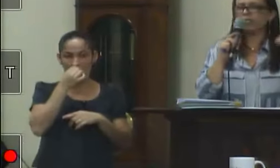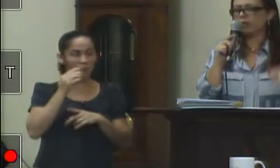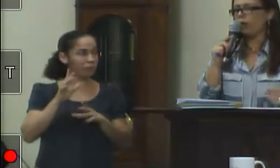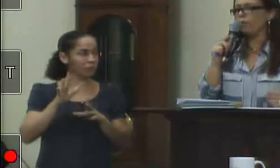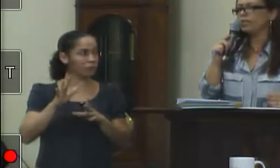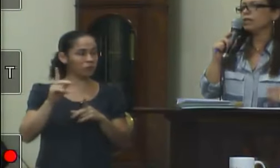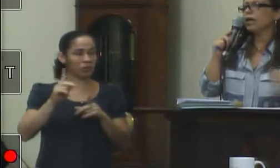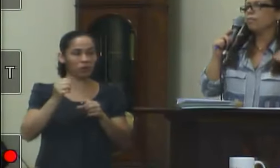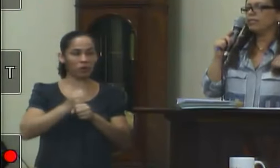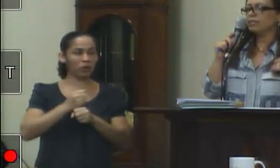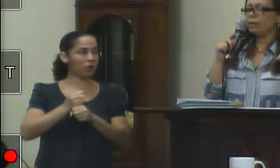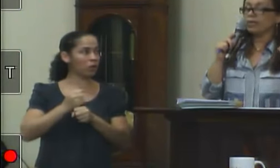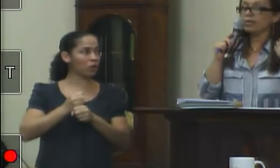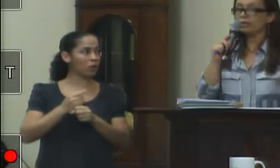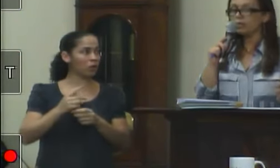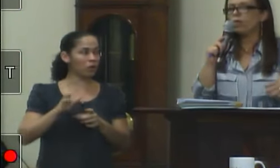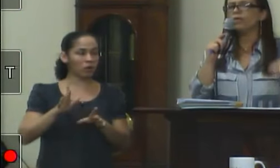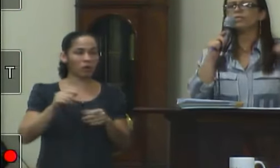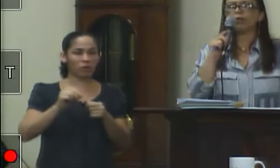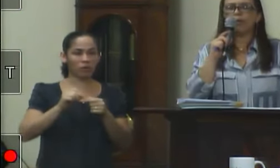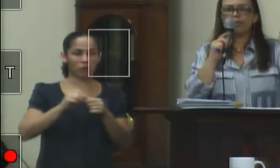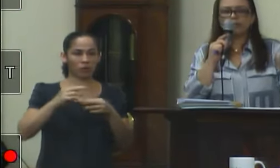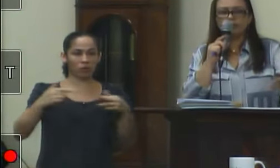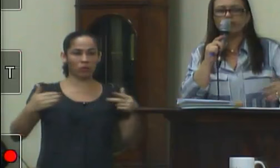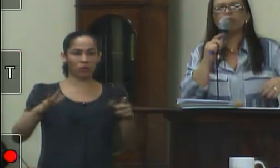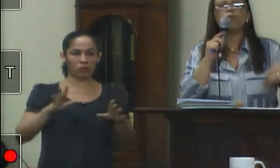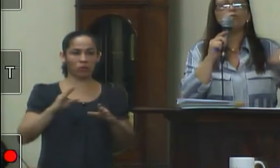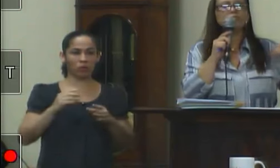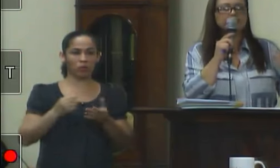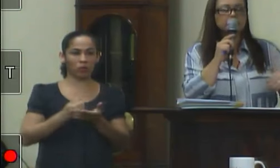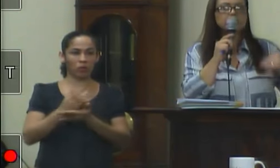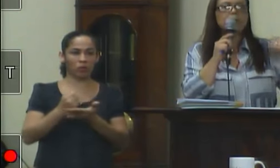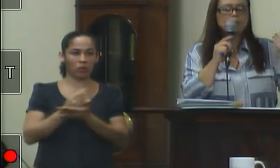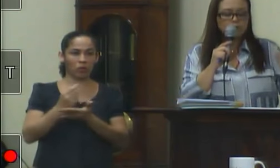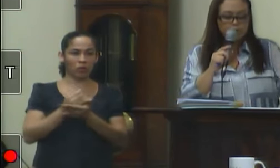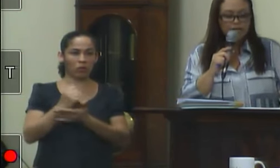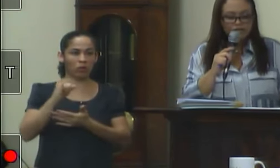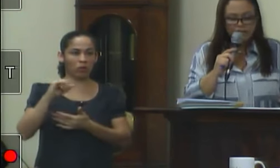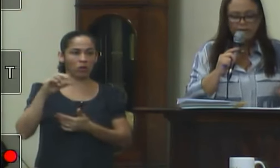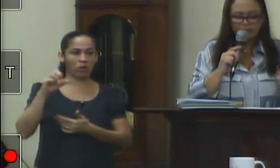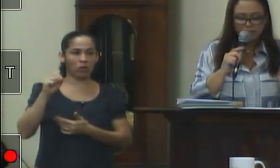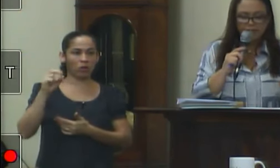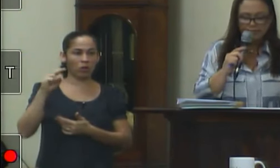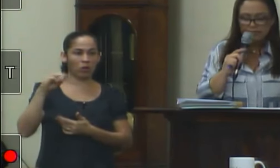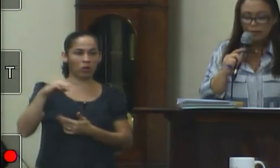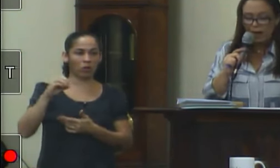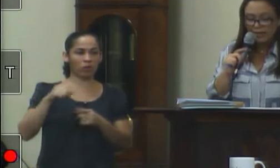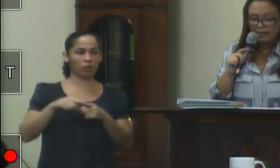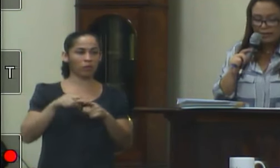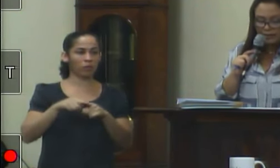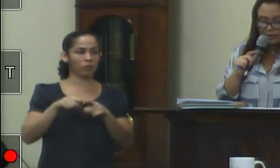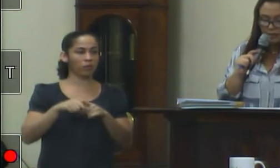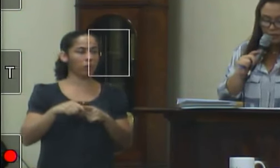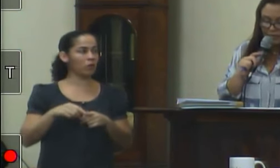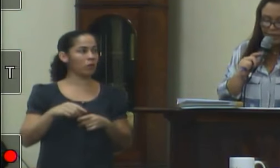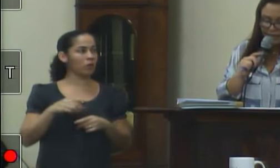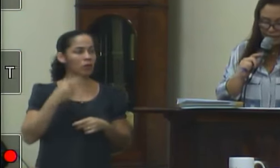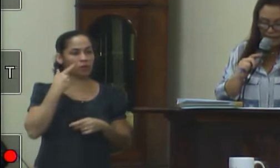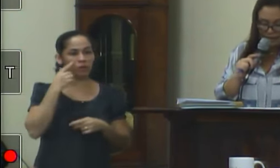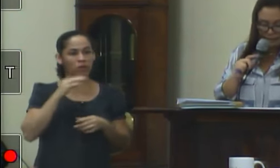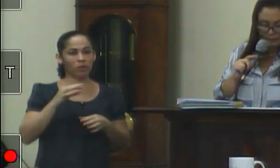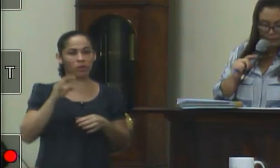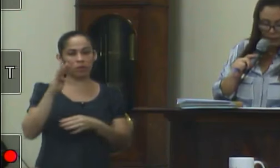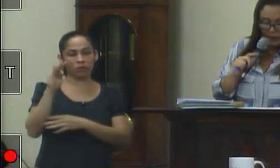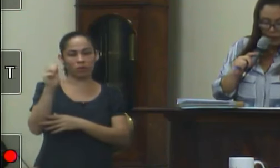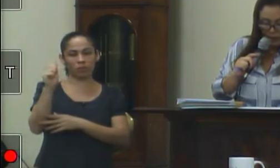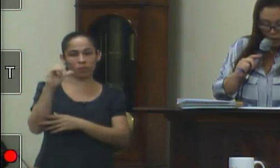especificamente em obras, mas sim para as ações e compra de insumos, até mesmo alguns medicamentos da atenção básica e da atenção